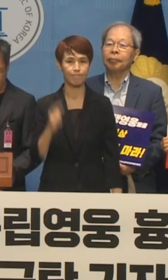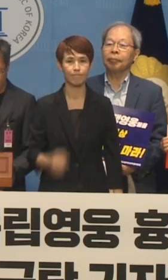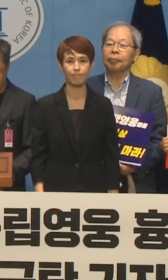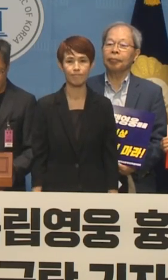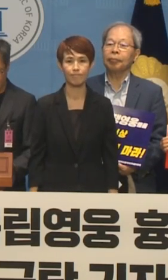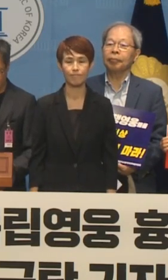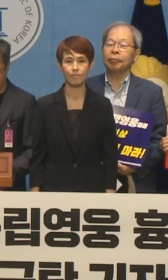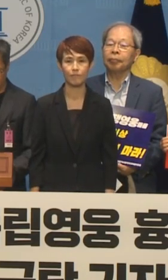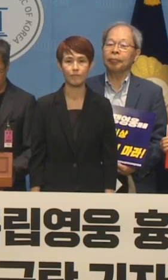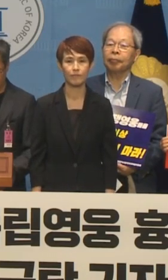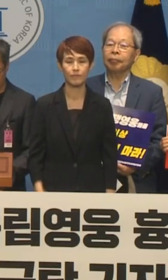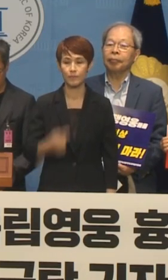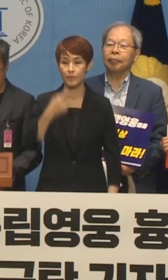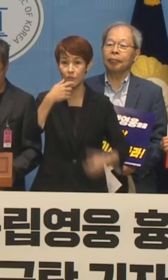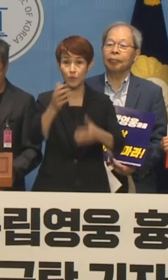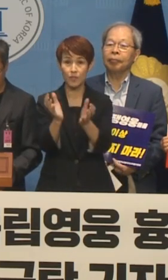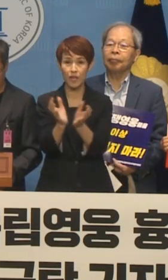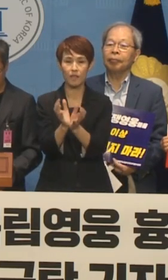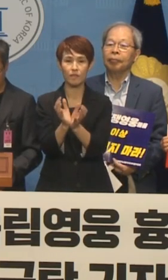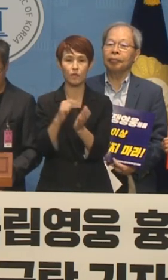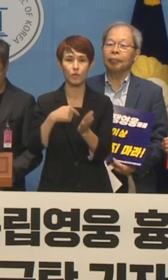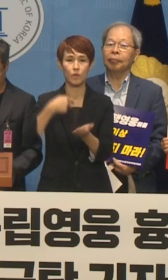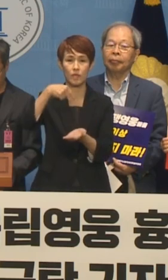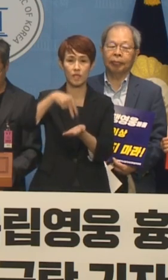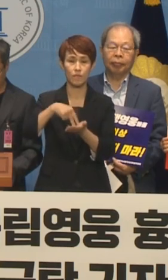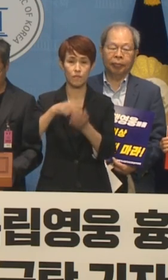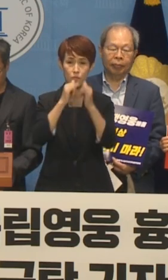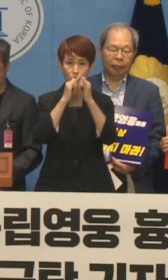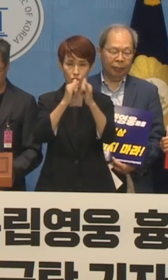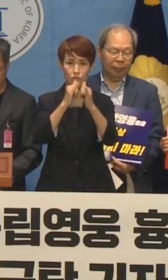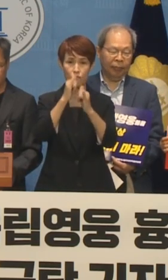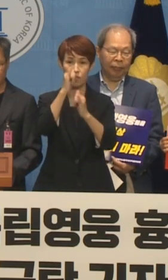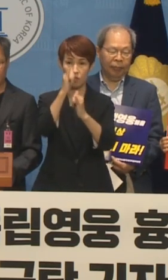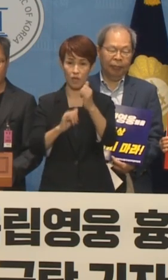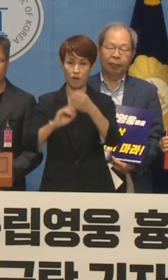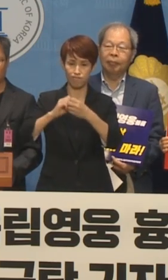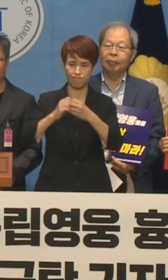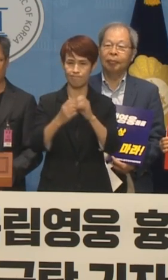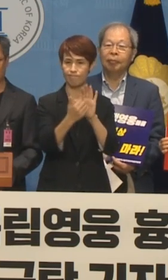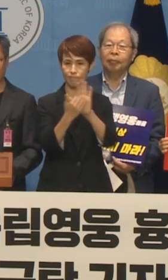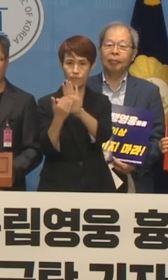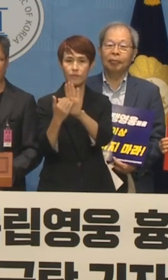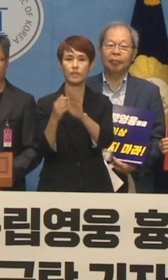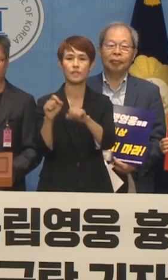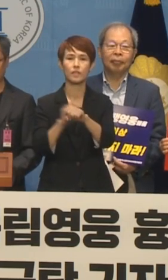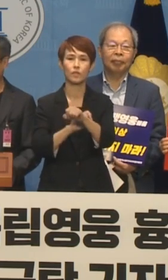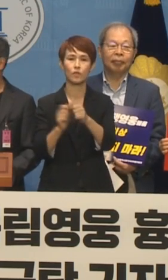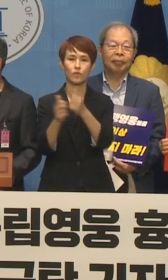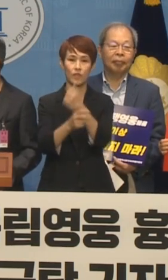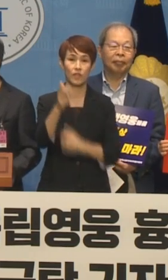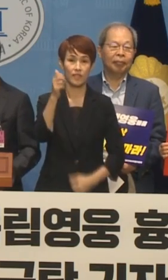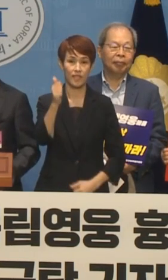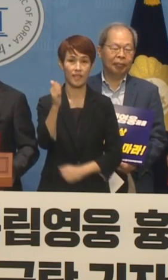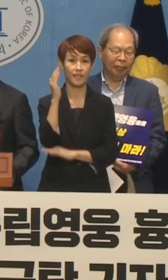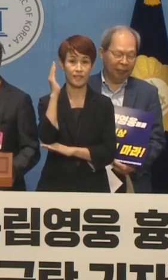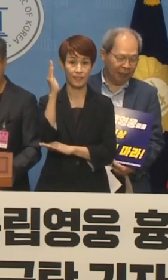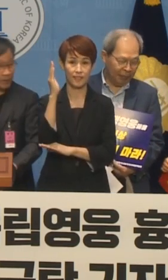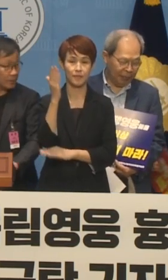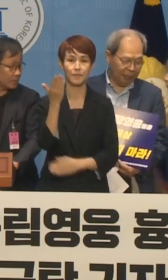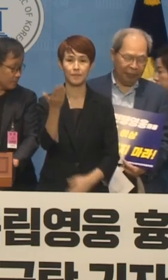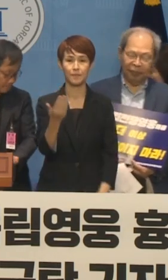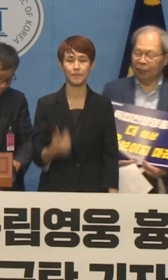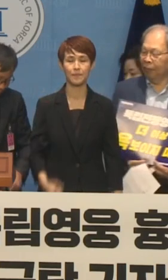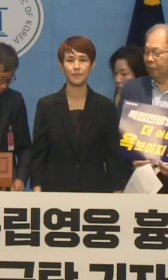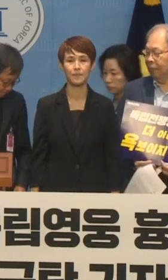먼저 더불어민주당 독립영웅 역사 왜곡 저지 투기 위원장이신 송옥지 의원님의 발언을 듣겠습니다.